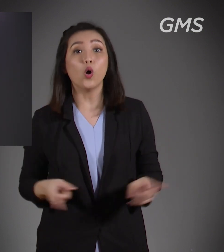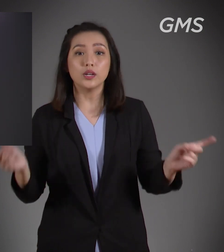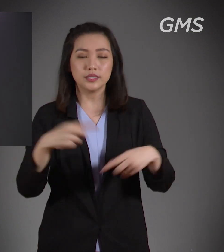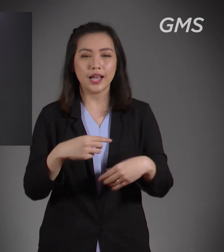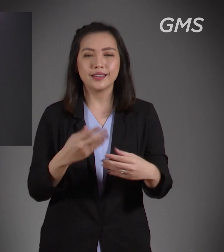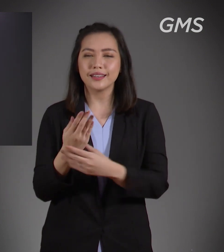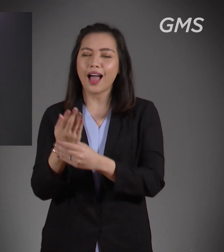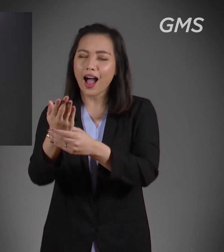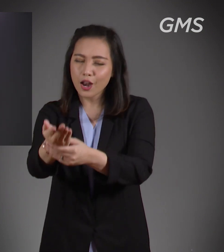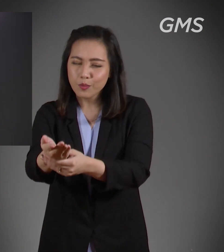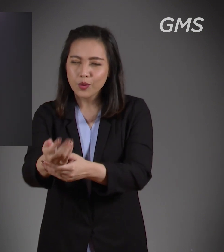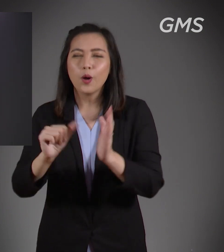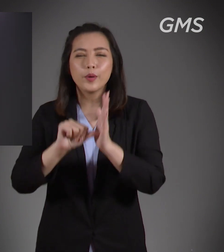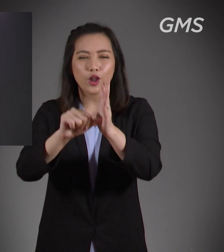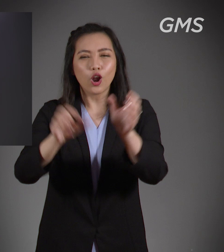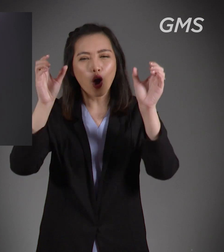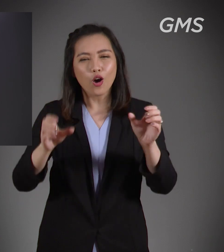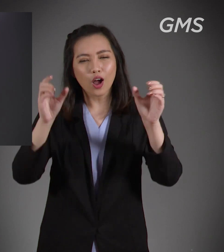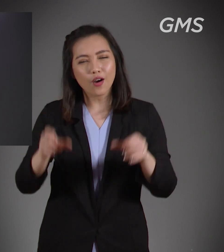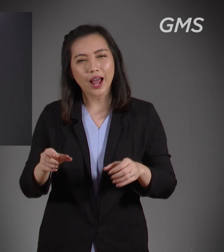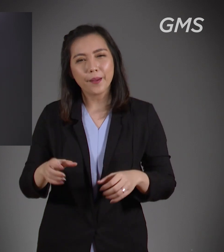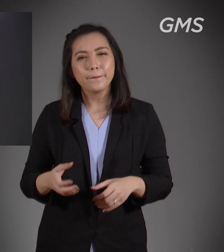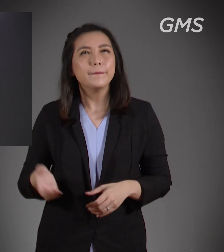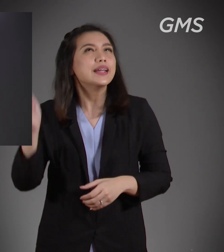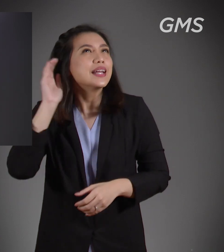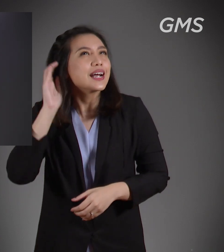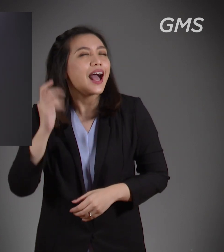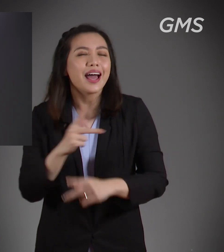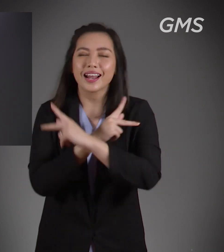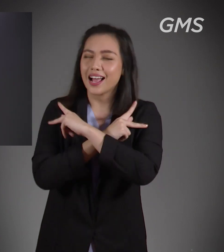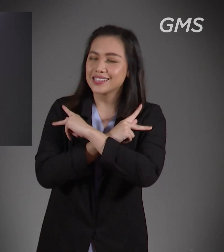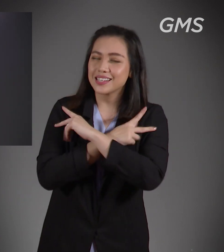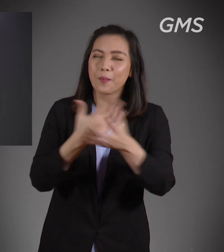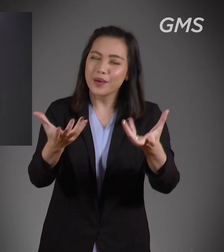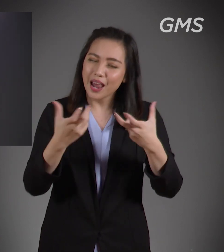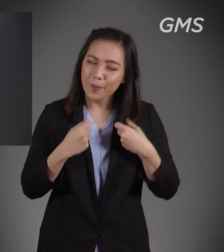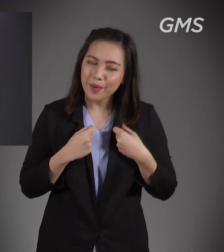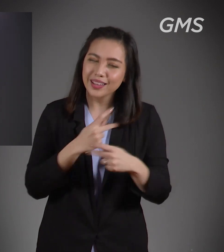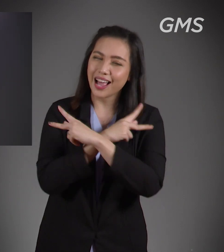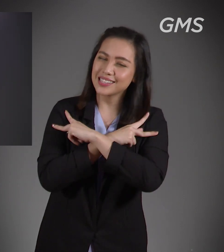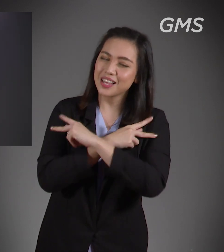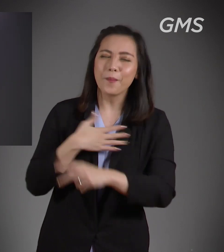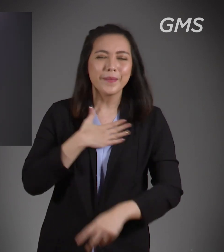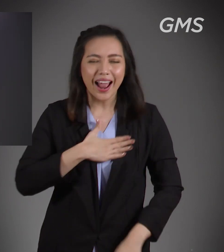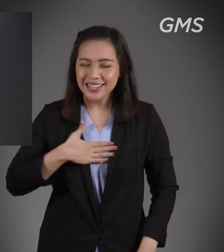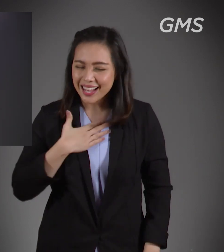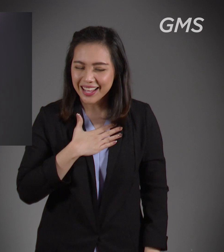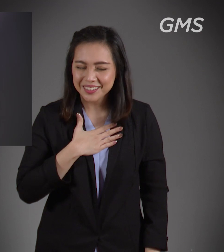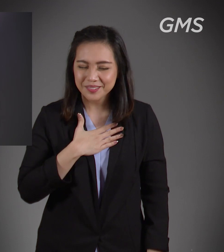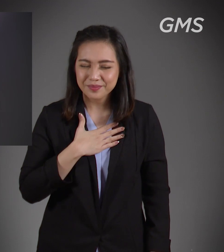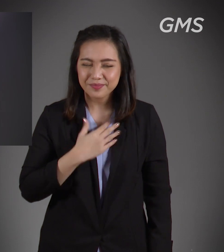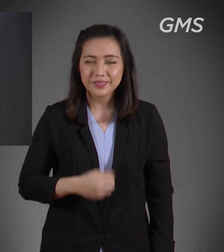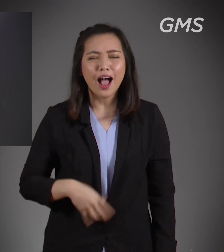Untuk membawa banyak orang mengenal kasih Yesus. Terima kasih Tuhan Yesus. Ku berjuang